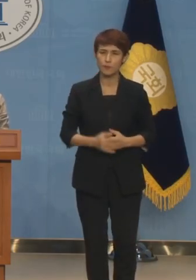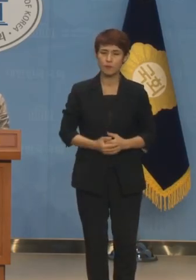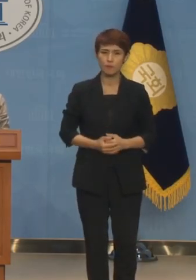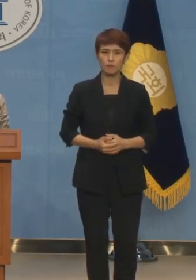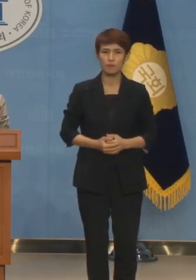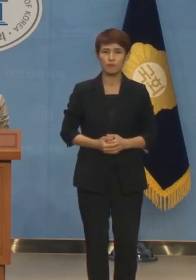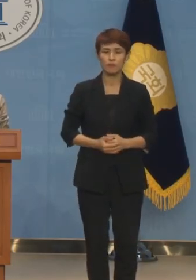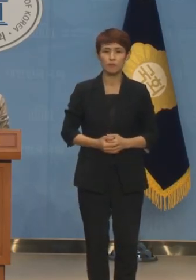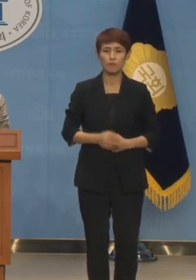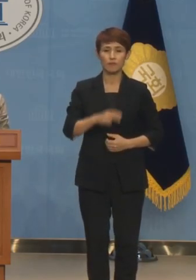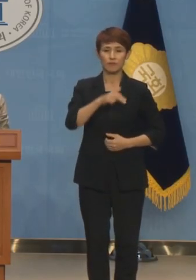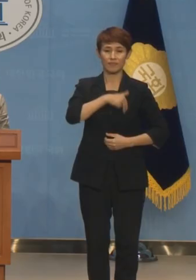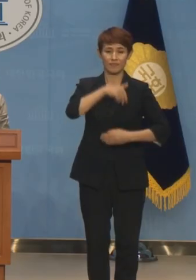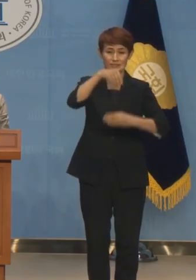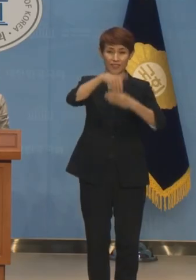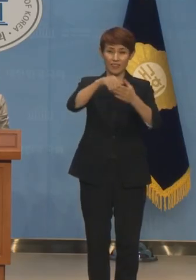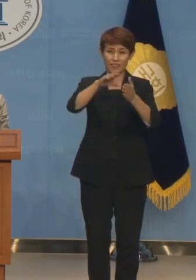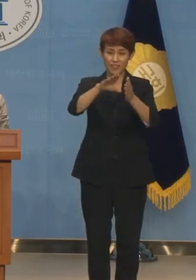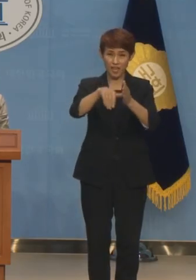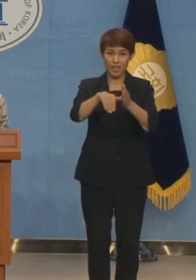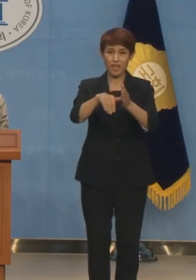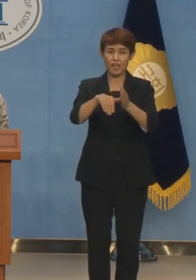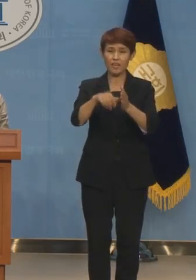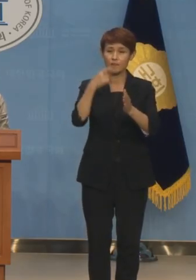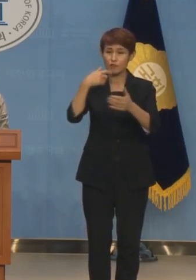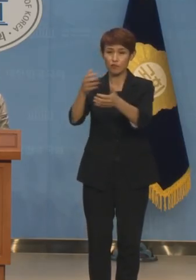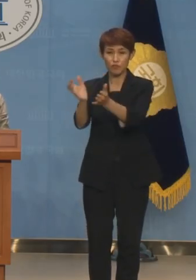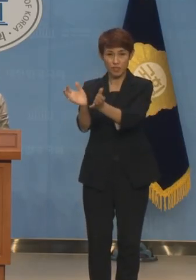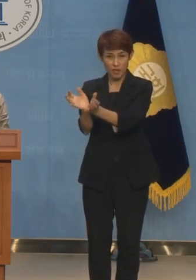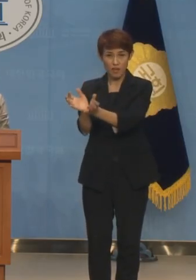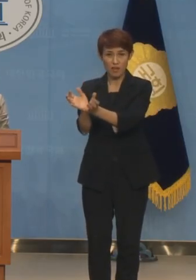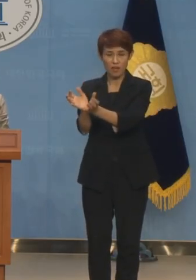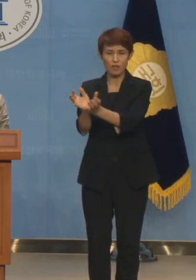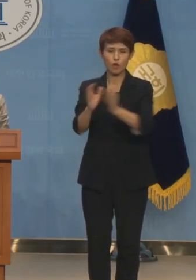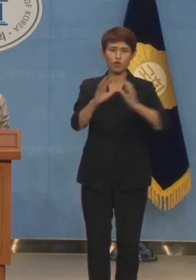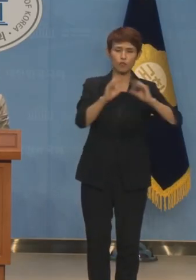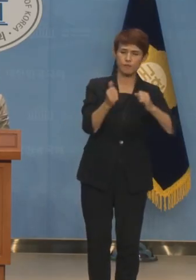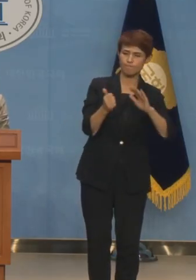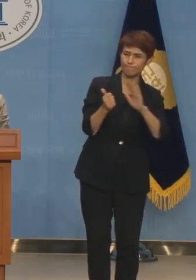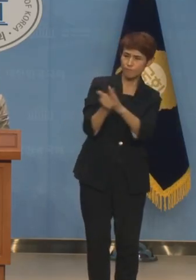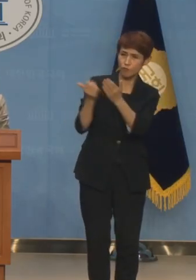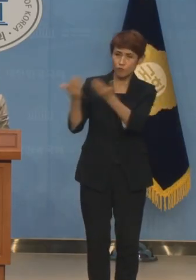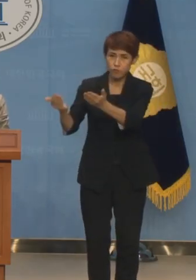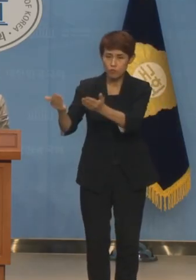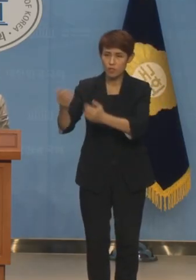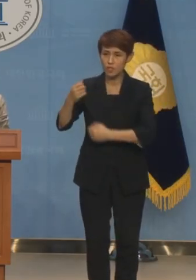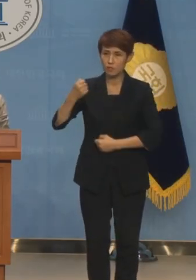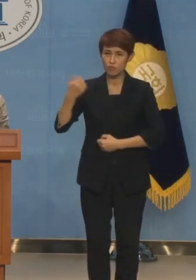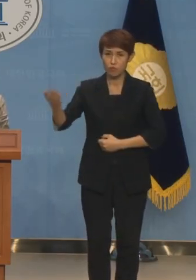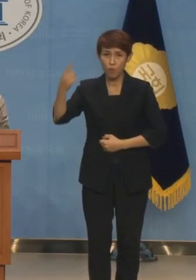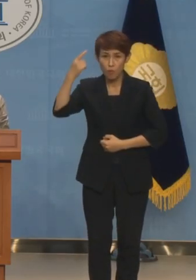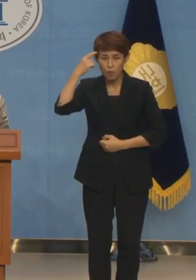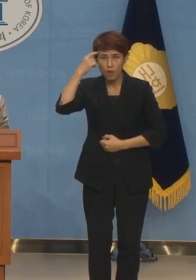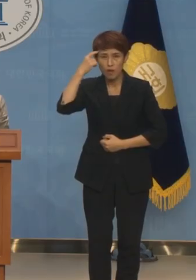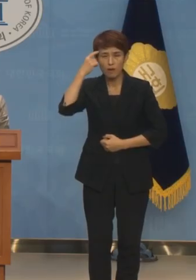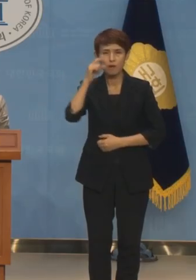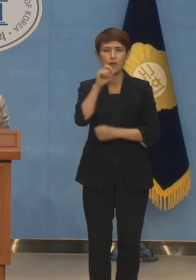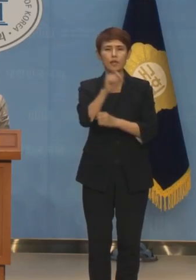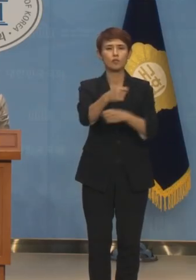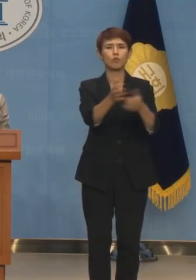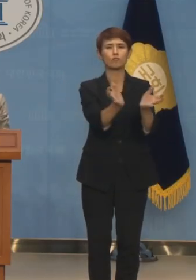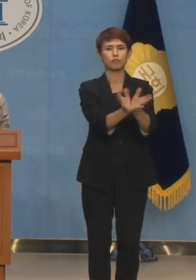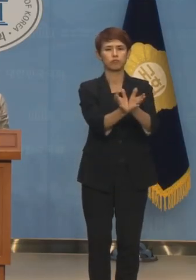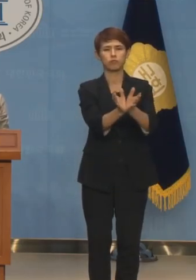지난 총선에서 민주당에 보내준 국민의 지지는 막강한 권력을 준 행정부를